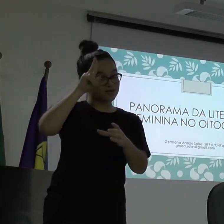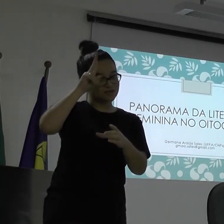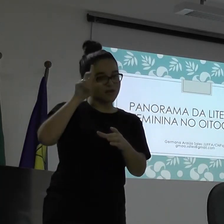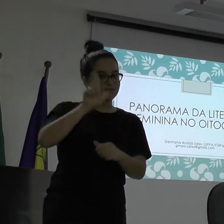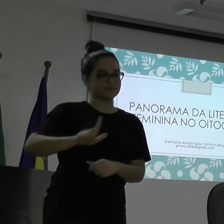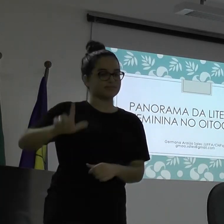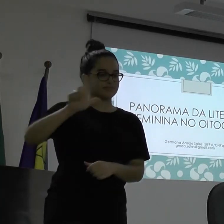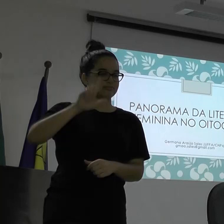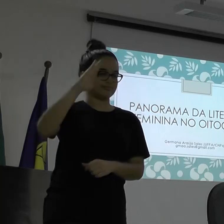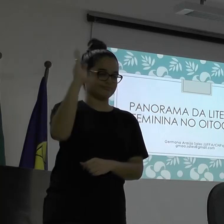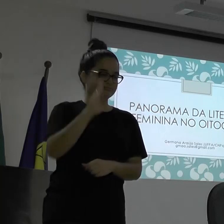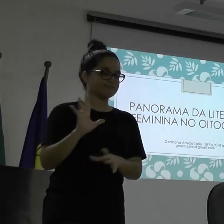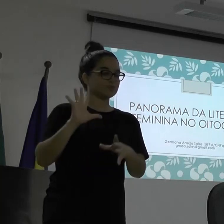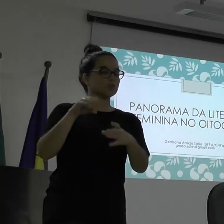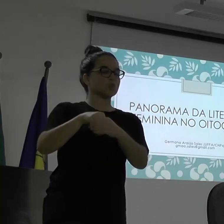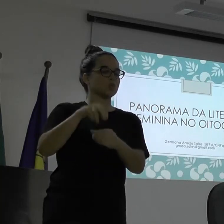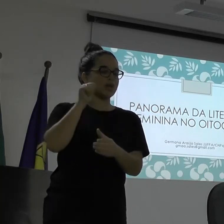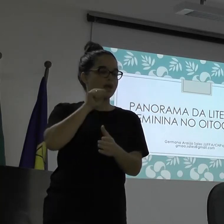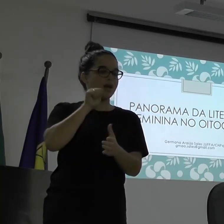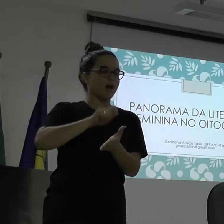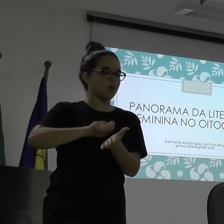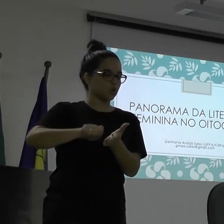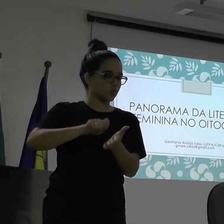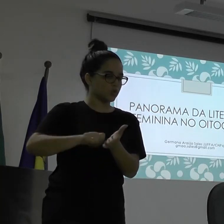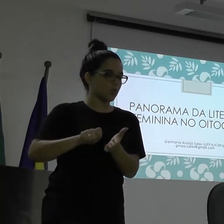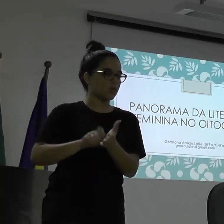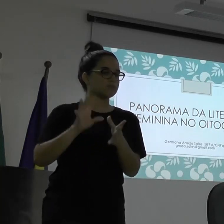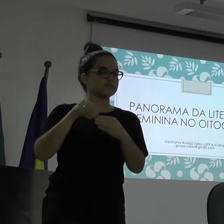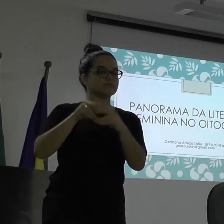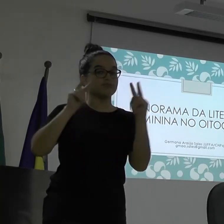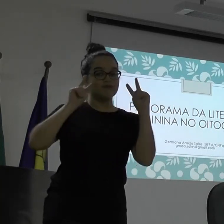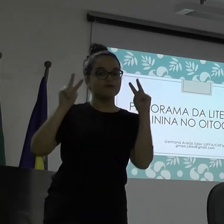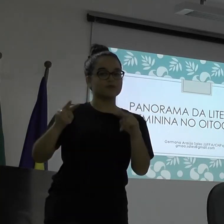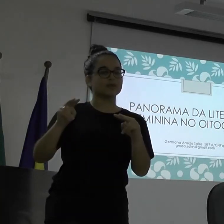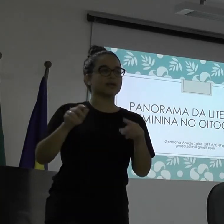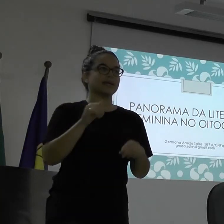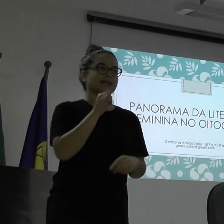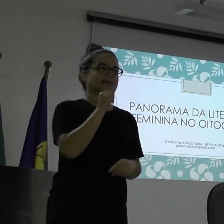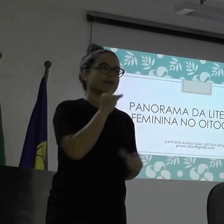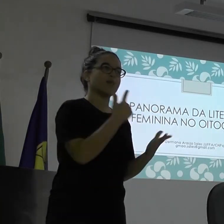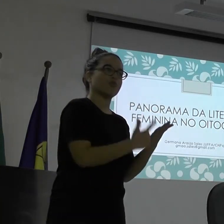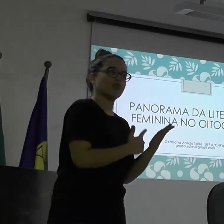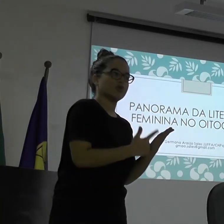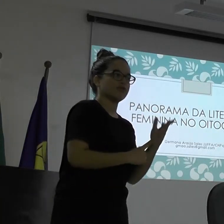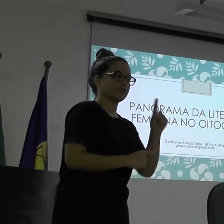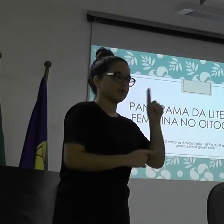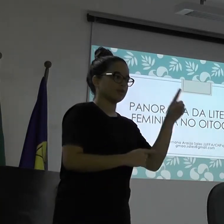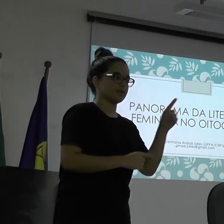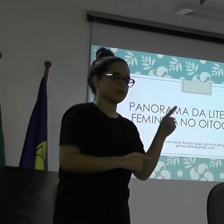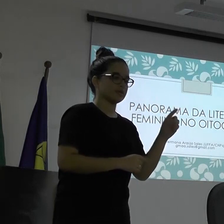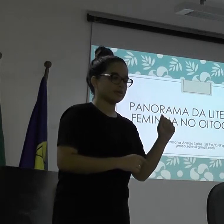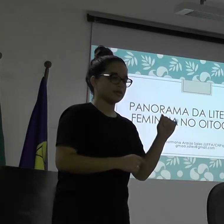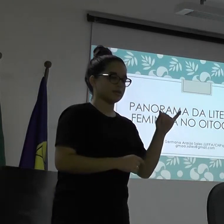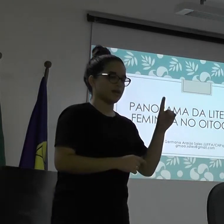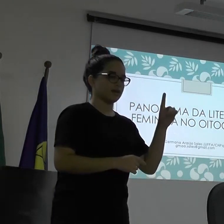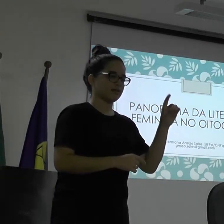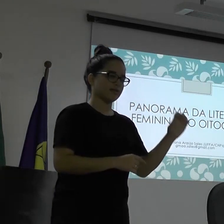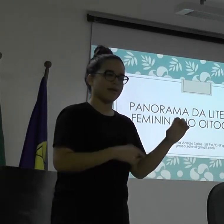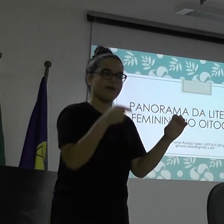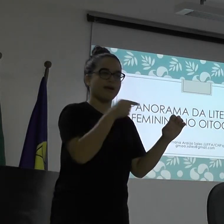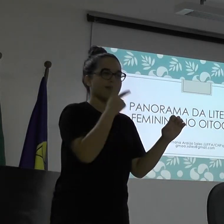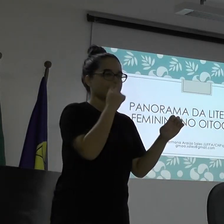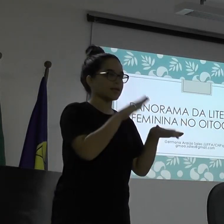essas escritoras, dando maior visibilidade. Claro que o livro da Zaidê é já um primeiro passo